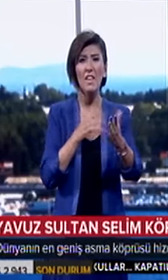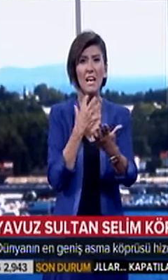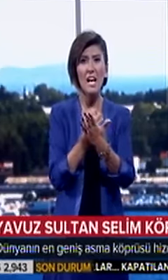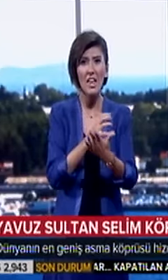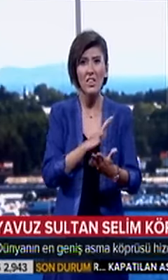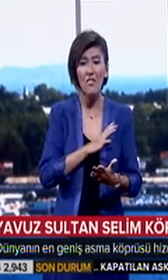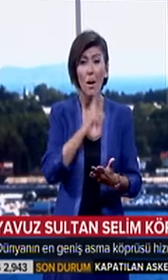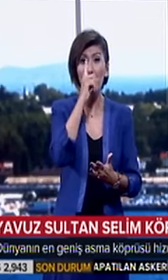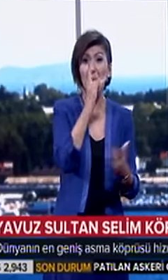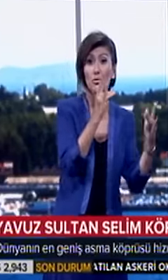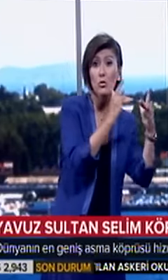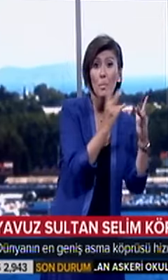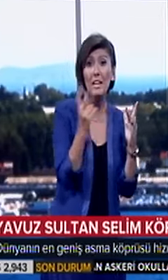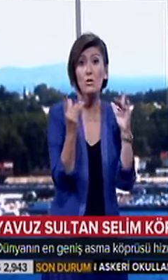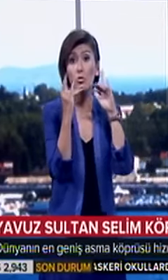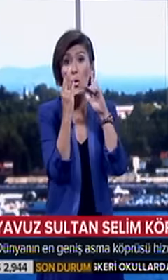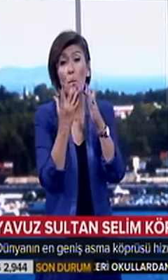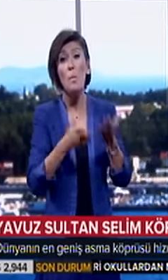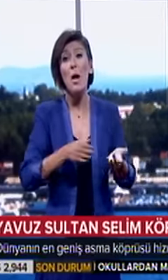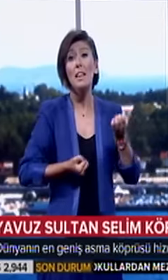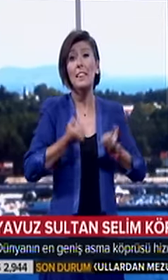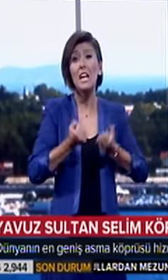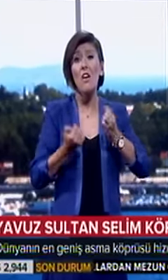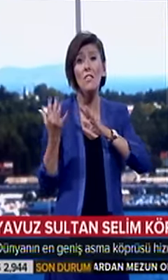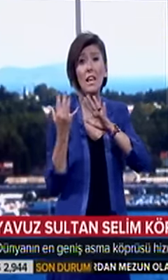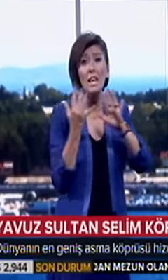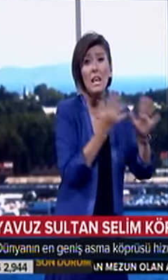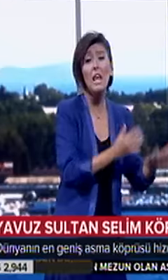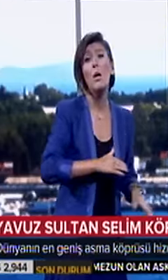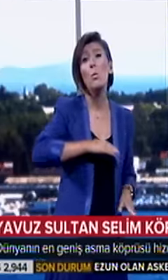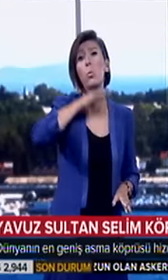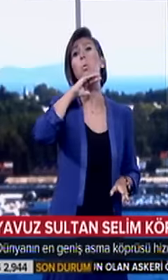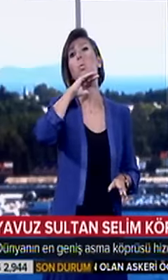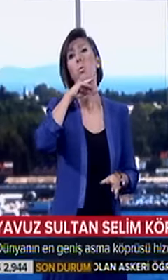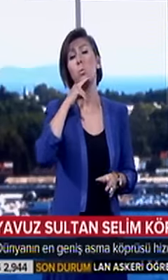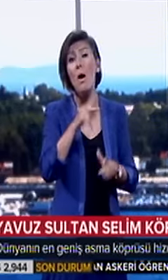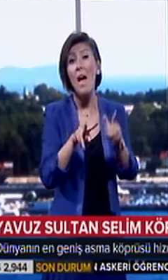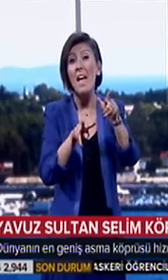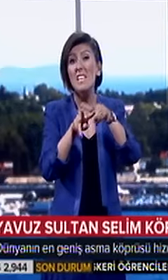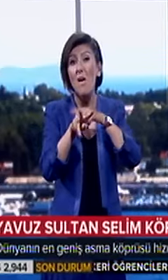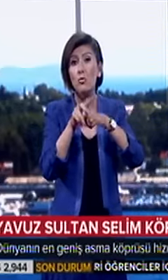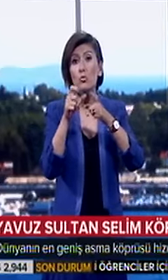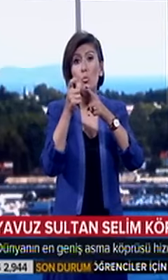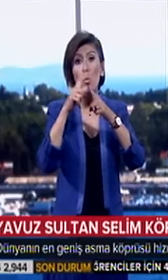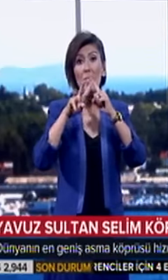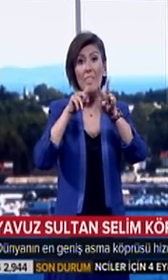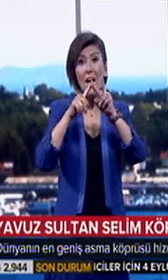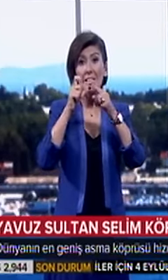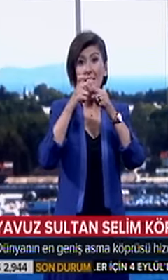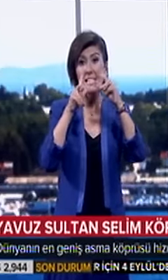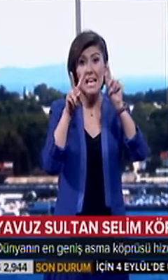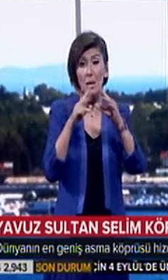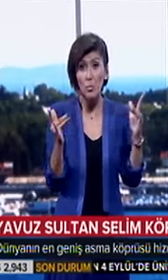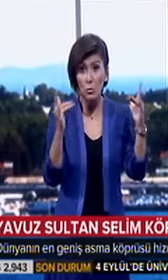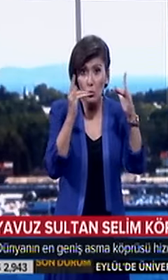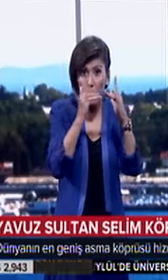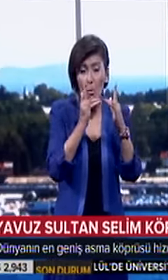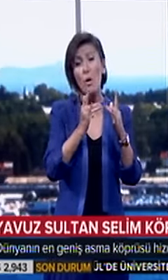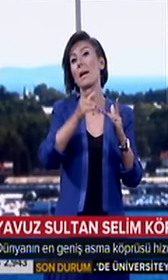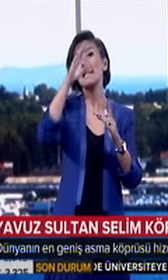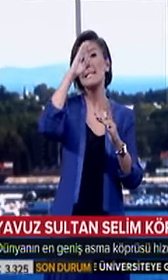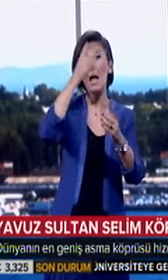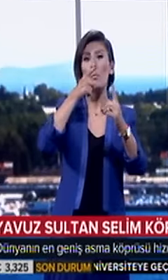2. köprünün artık bu artan trafiği taşıyamadığı bir gerçek. Yavuz Sultan Selim Köprüsü ile İstanbul trafiği